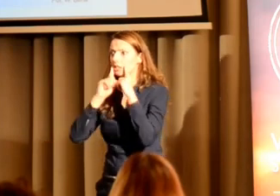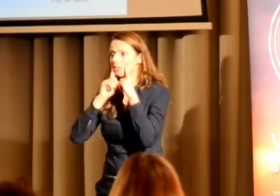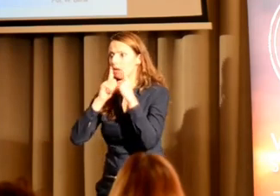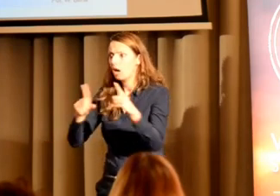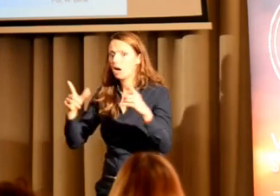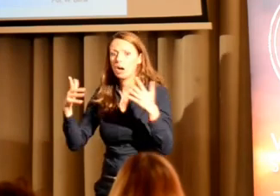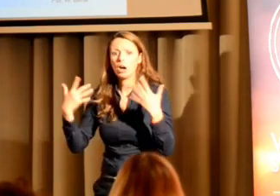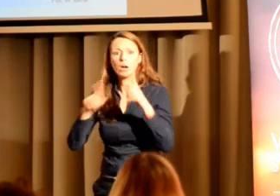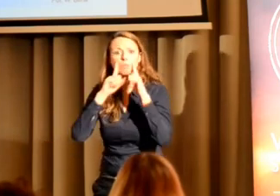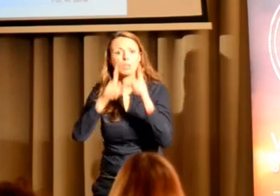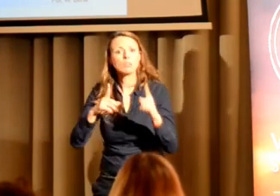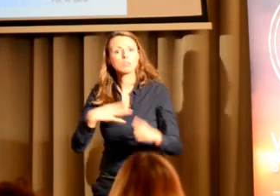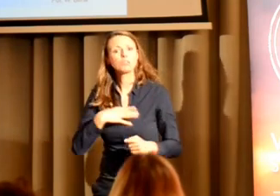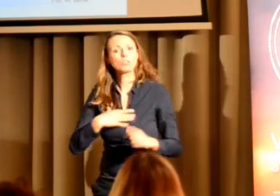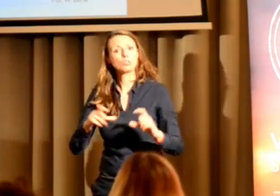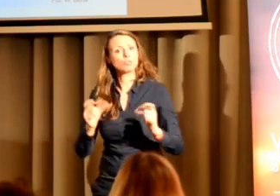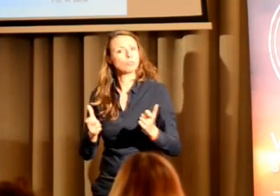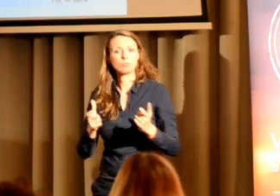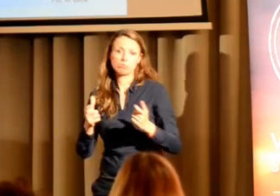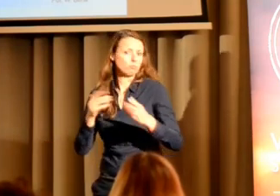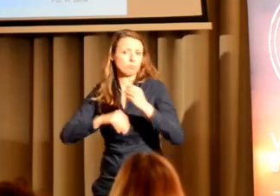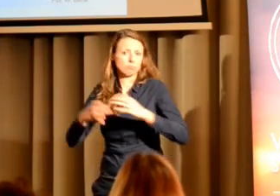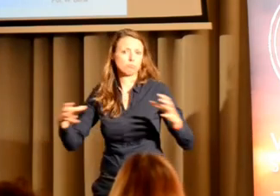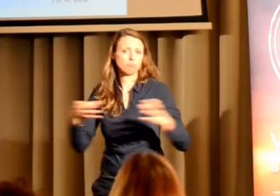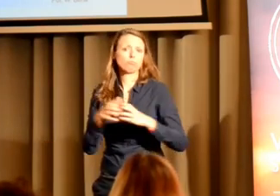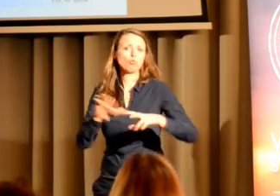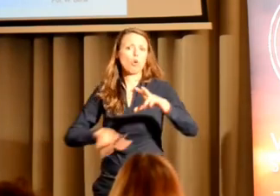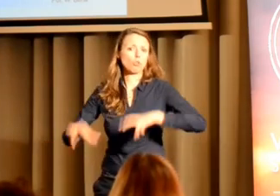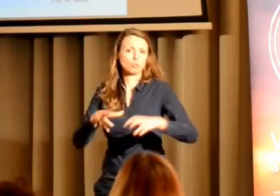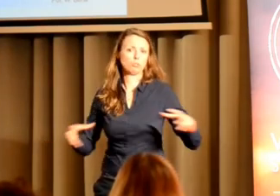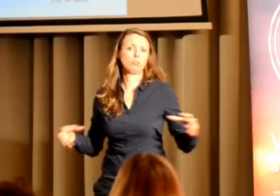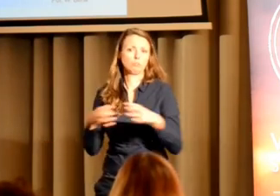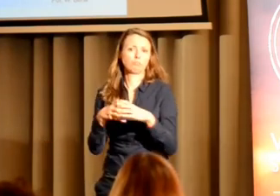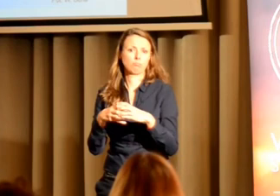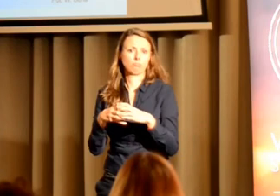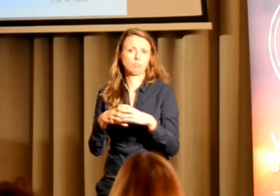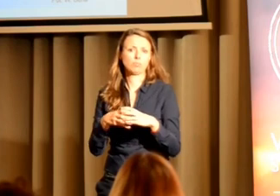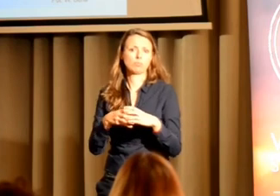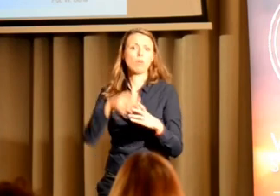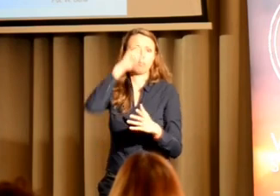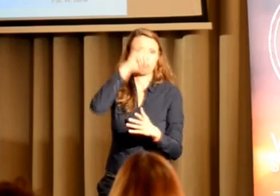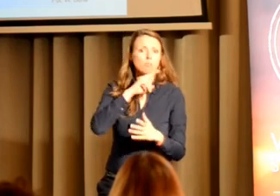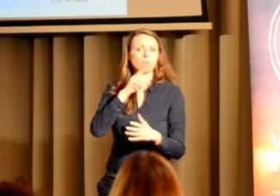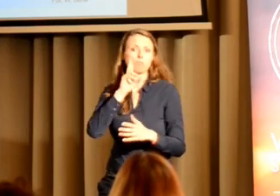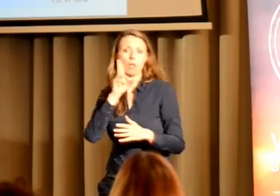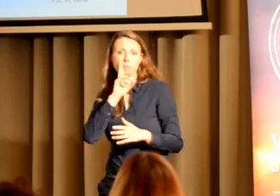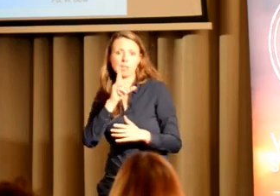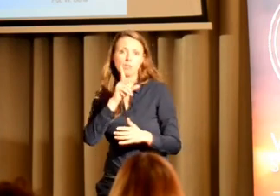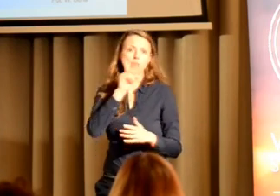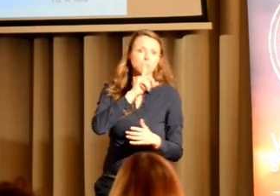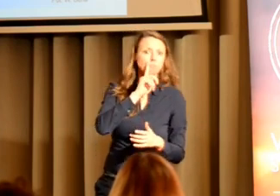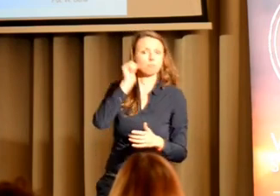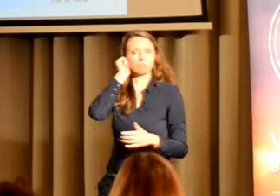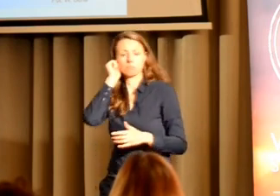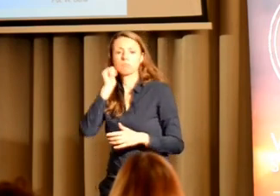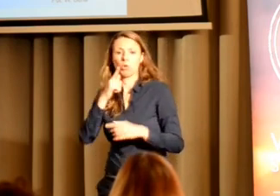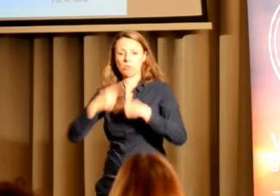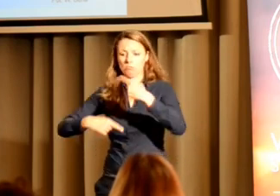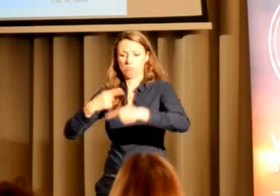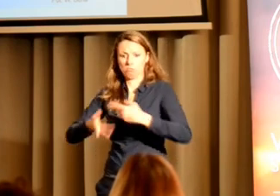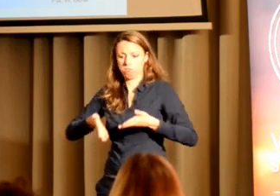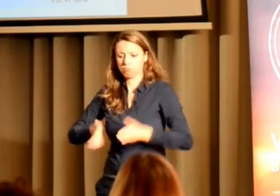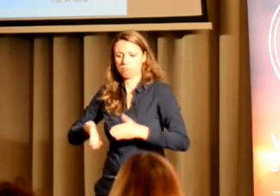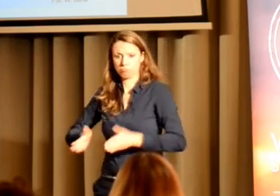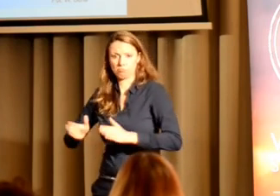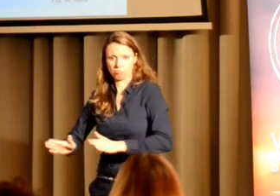wilki to są zwierzęta żyjące w ryczniach. Tam jest samiec i samica, które się rozmnażają. To, co niefortunnie nazwano wtedy samiec